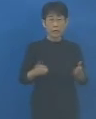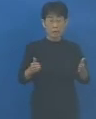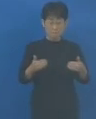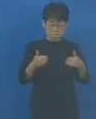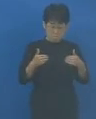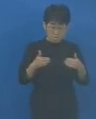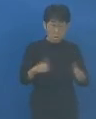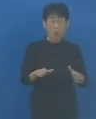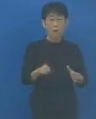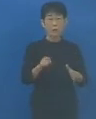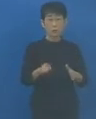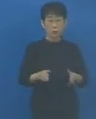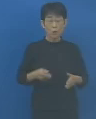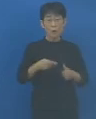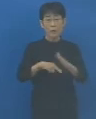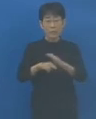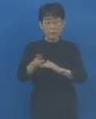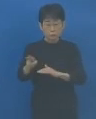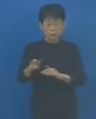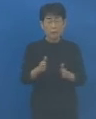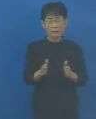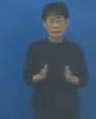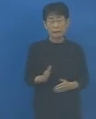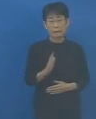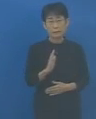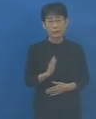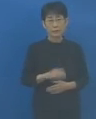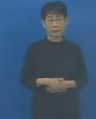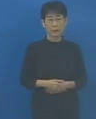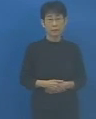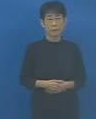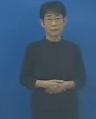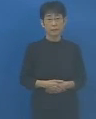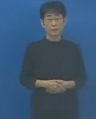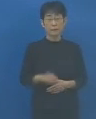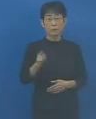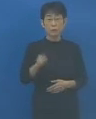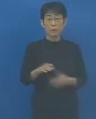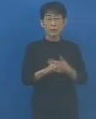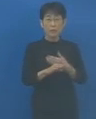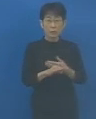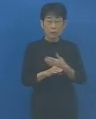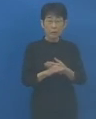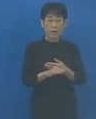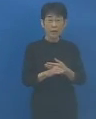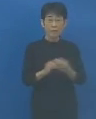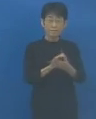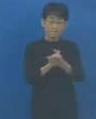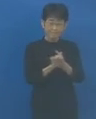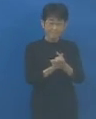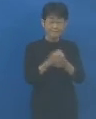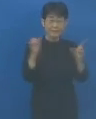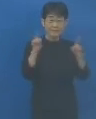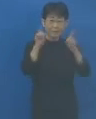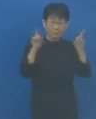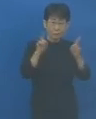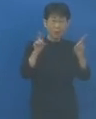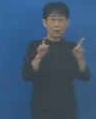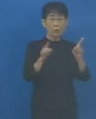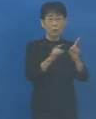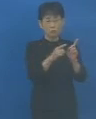外出は控えていただきたい。それはお仕事ということもあったり懇親あるいはイベントということもあります